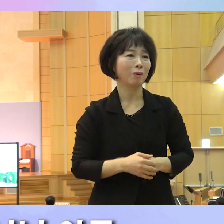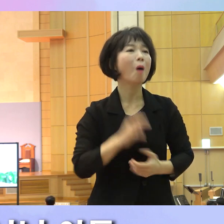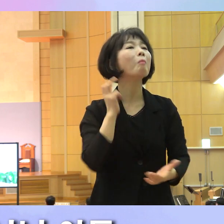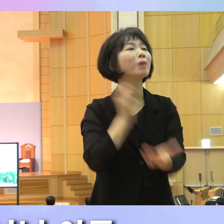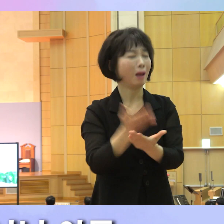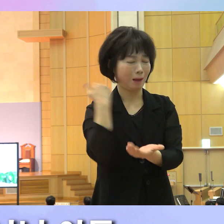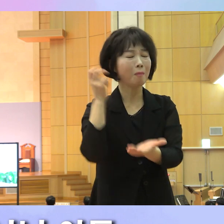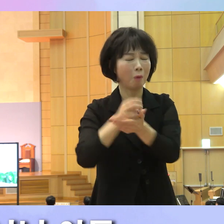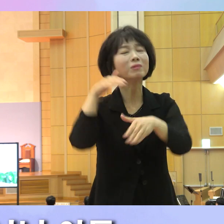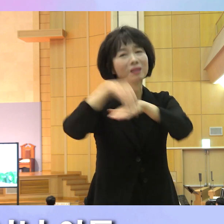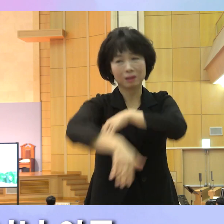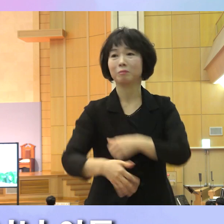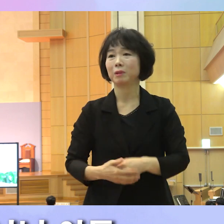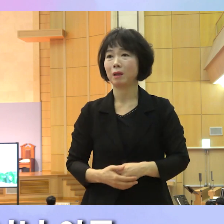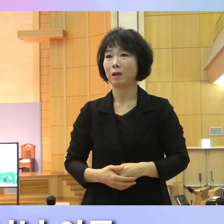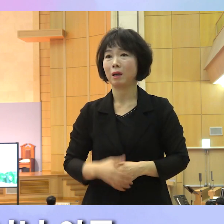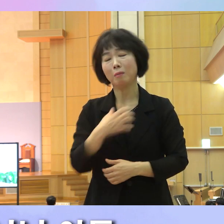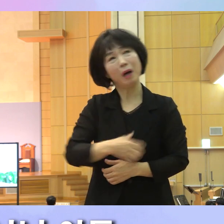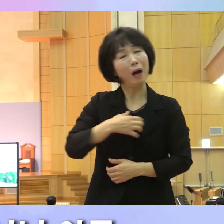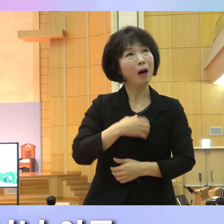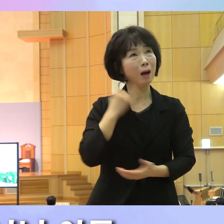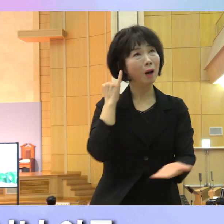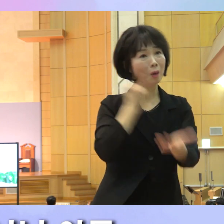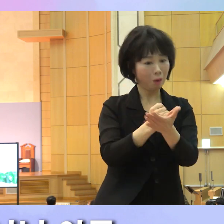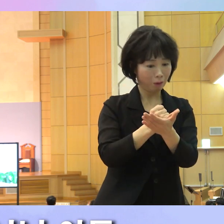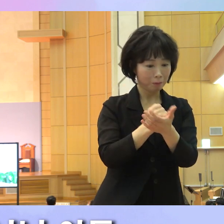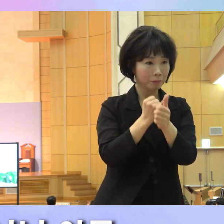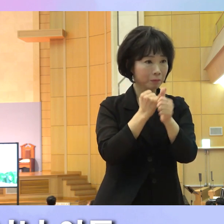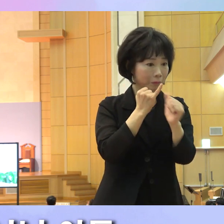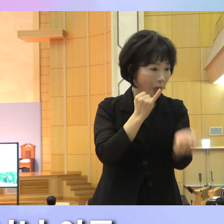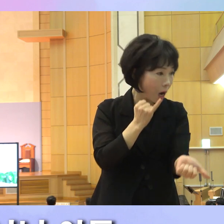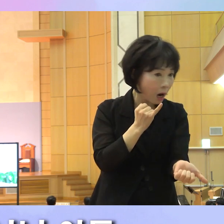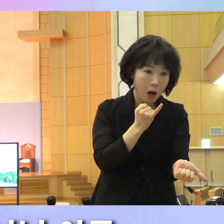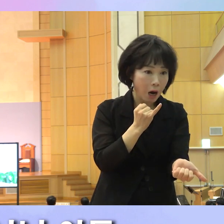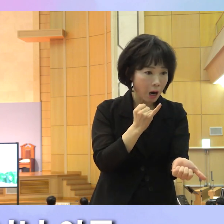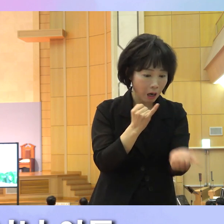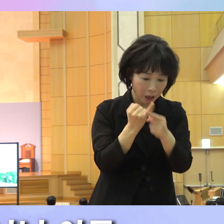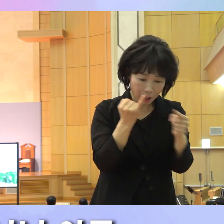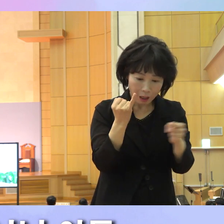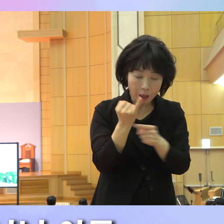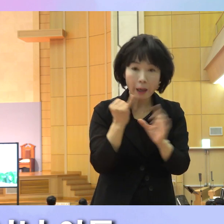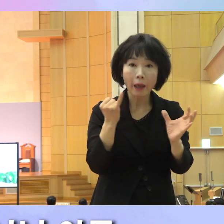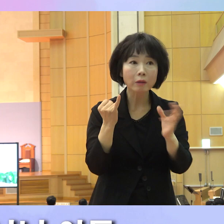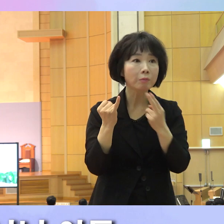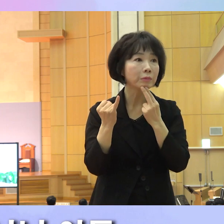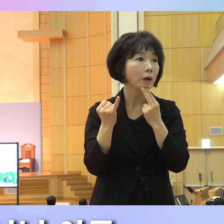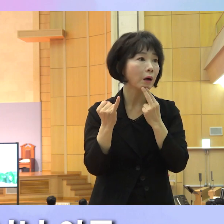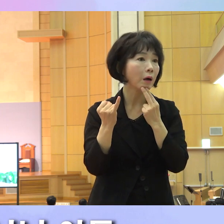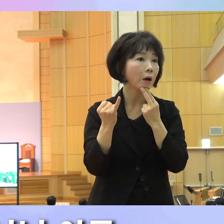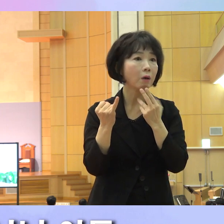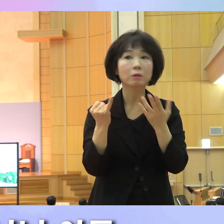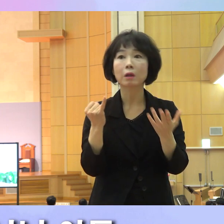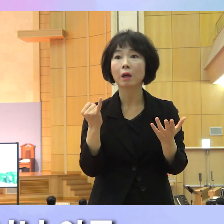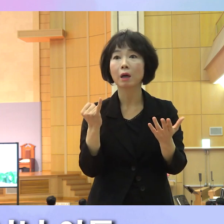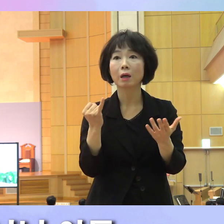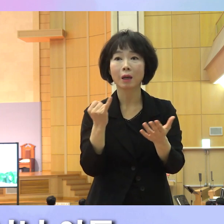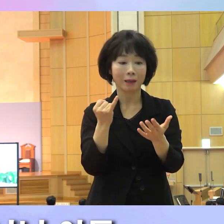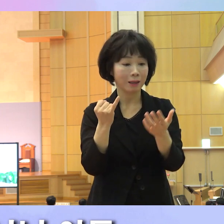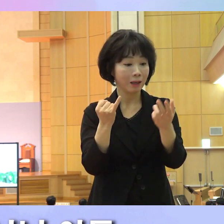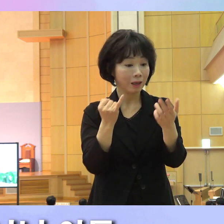아이를 낳지 못하고 죽어서 둘째하고 살고, 또 둘째하고 살다가 둘째가 죽고, 그래서